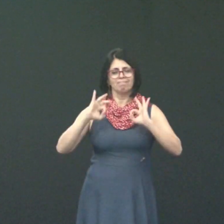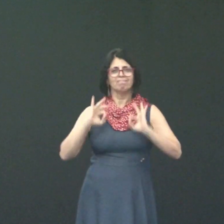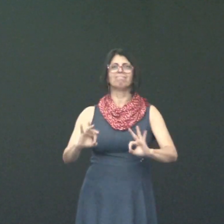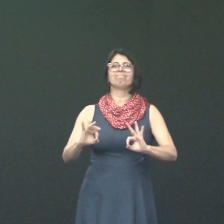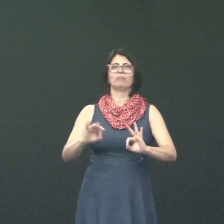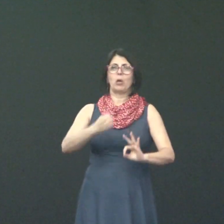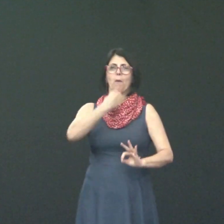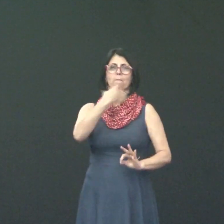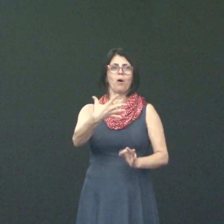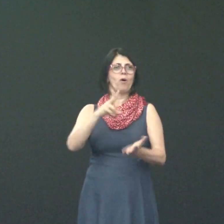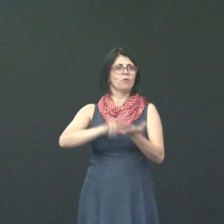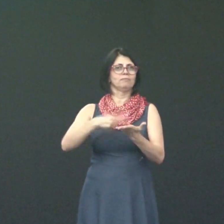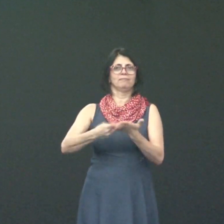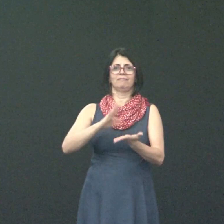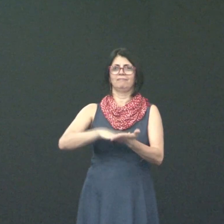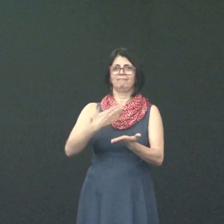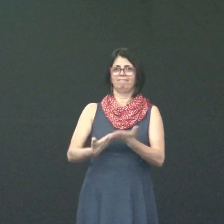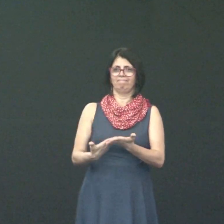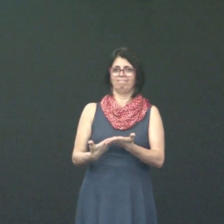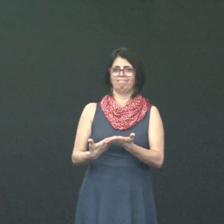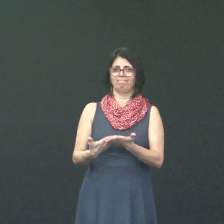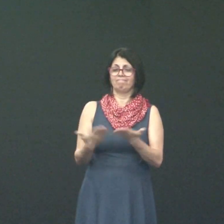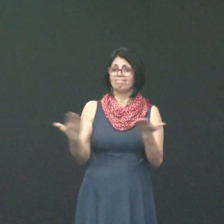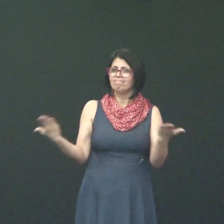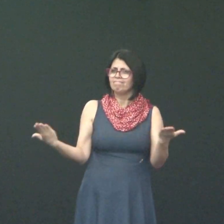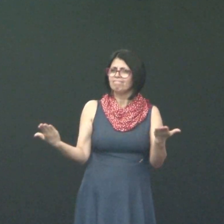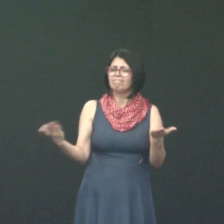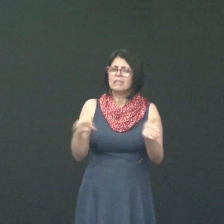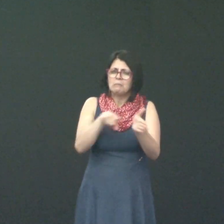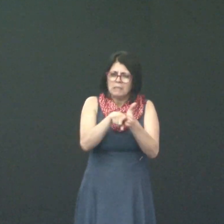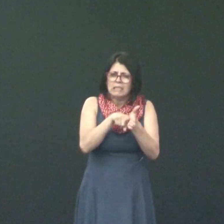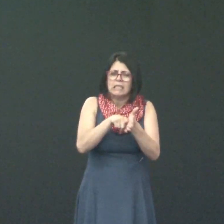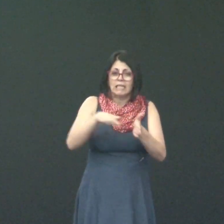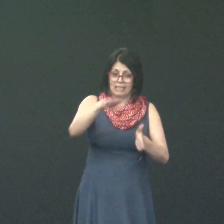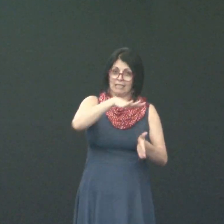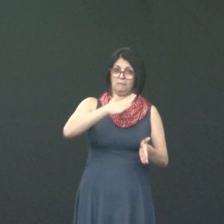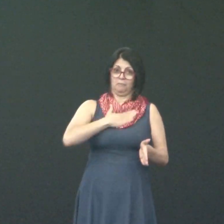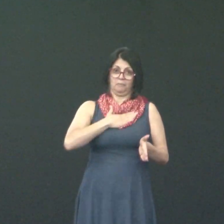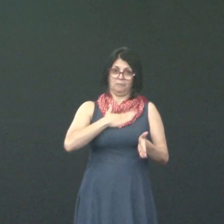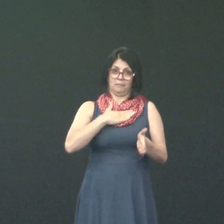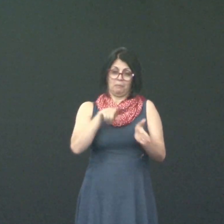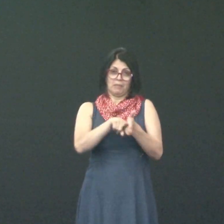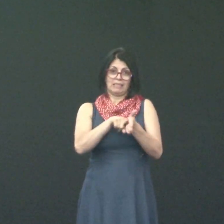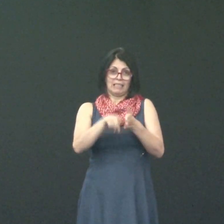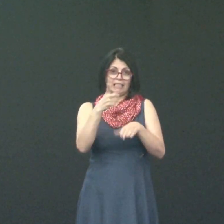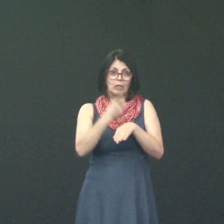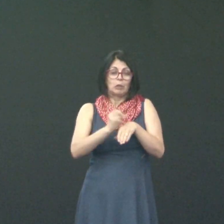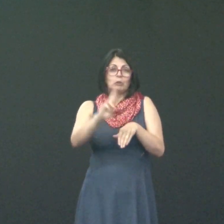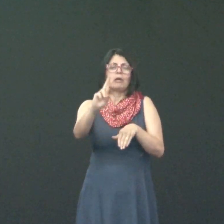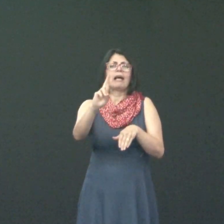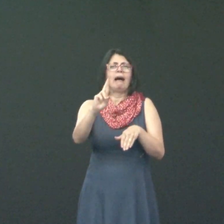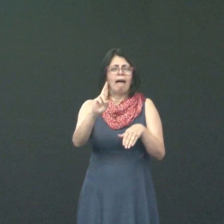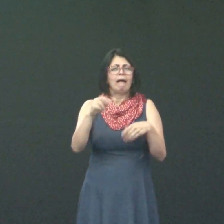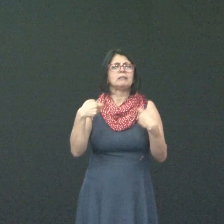interpretação não consistente. Então, o intérprete ele precisa se constituir nas duas